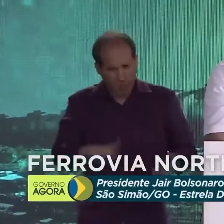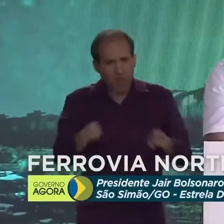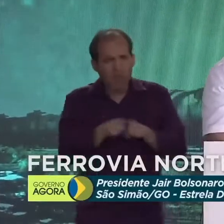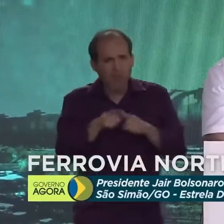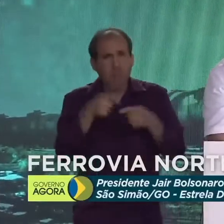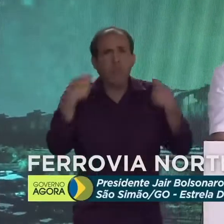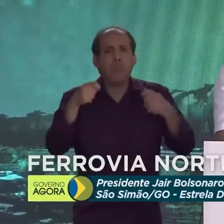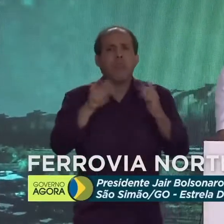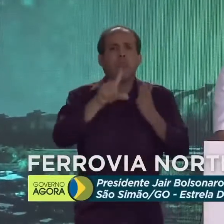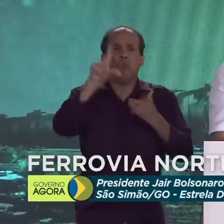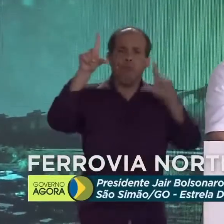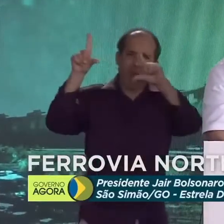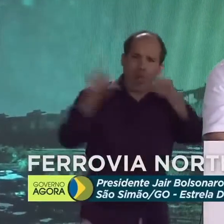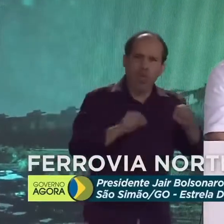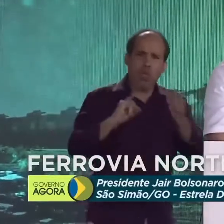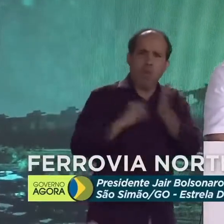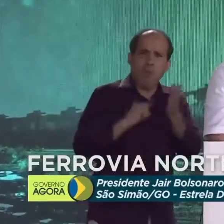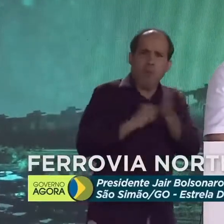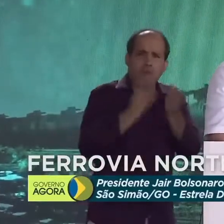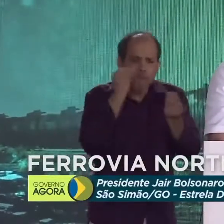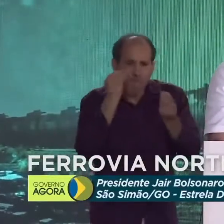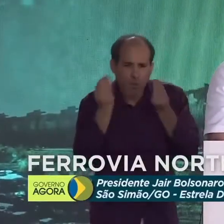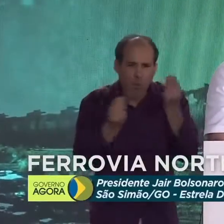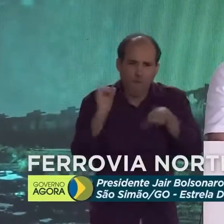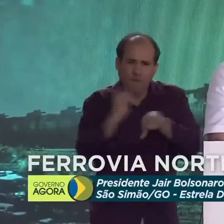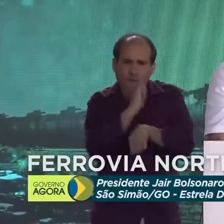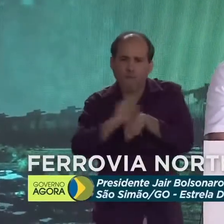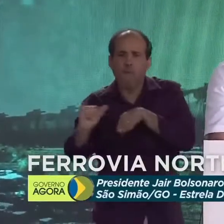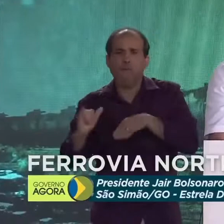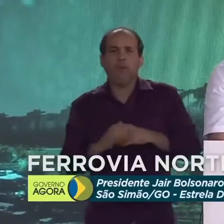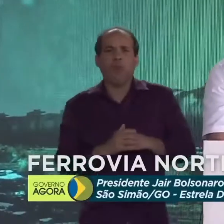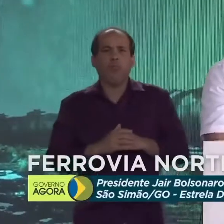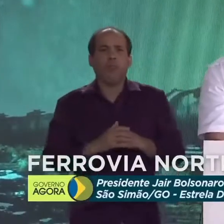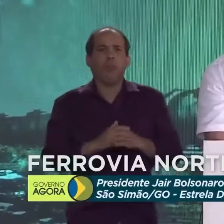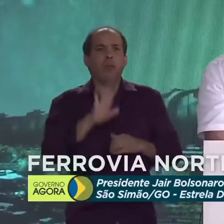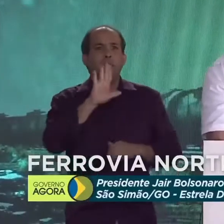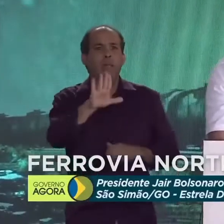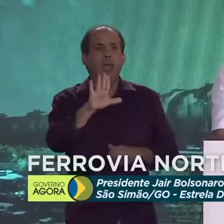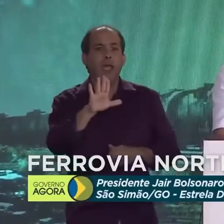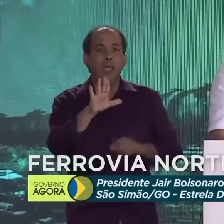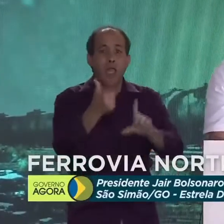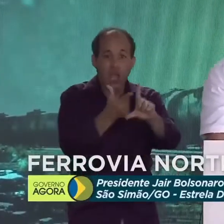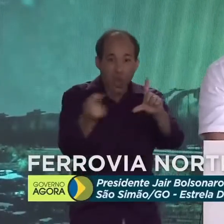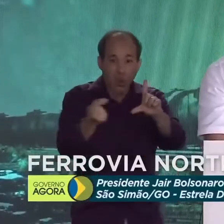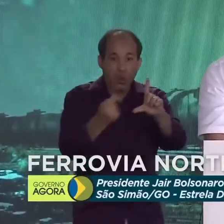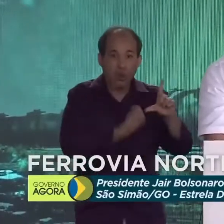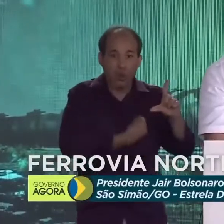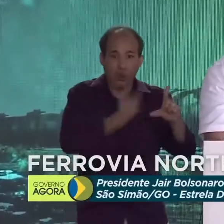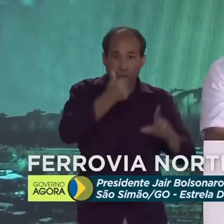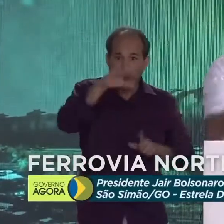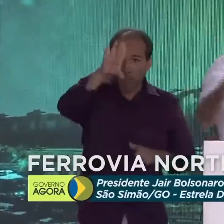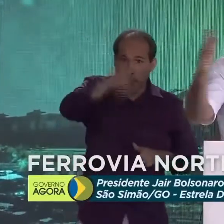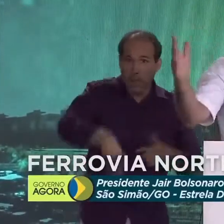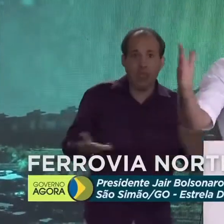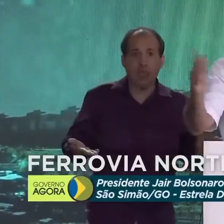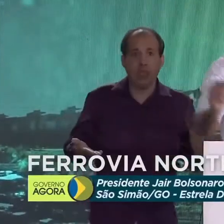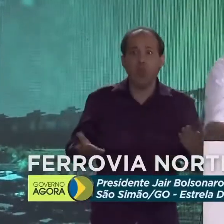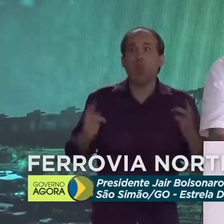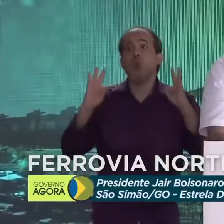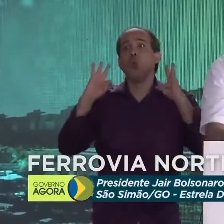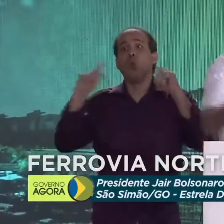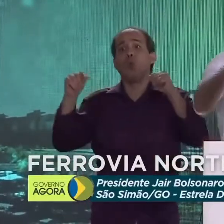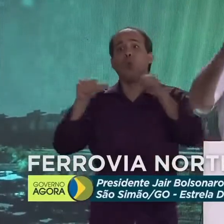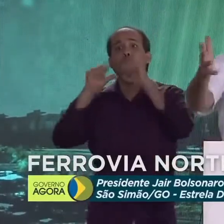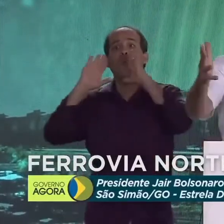temos que buscar uma alternativa para isso. Agora, só nessa economia funcionando, e não ficando todo